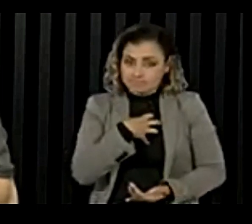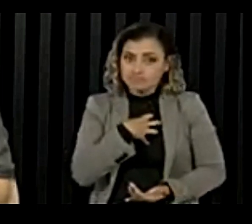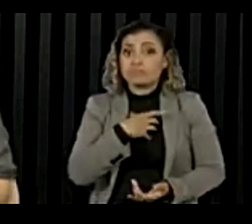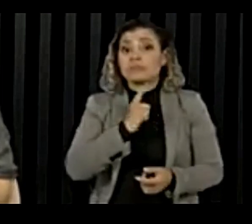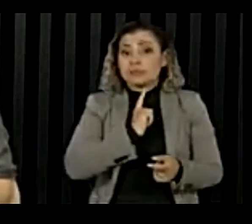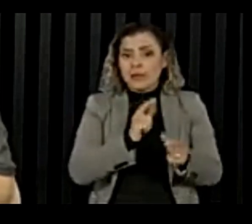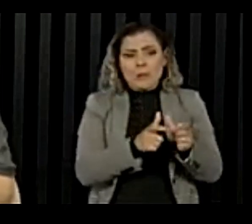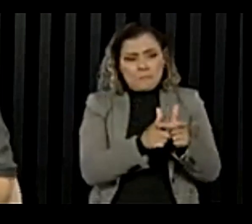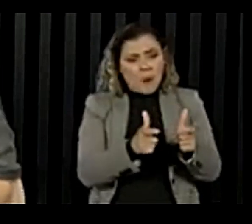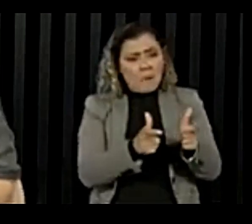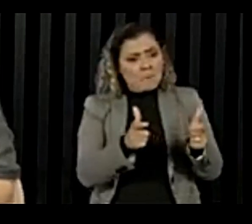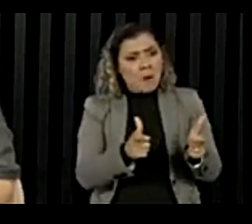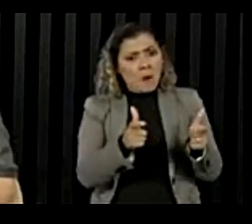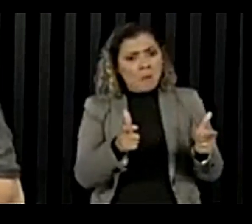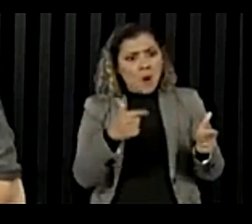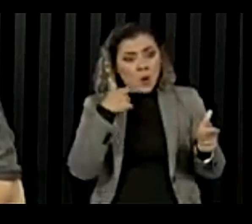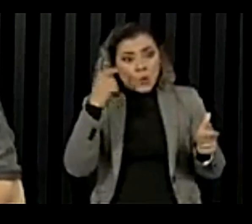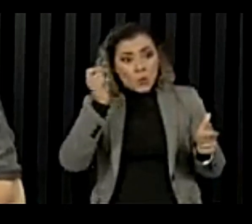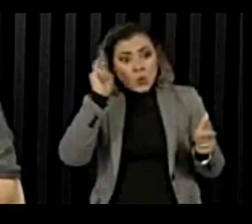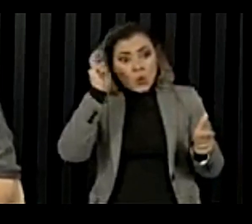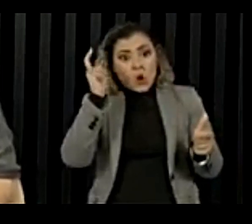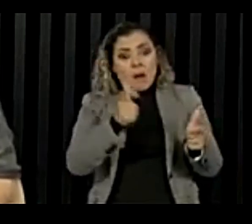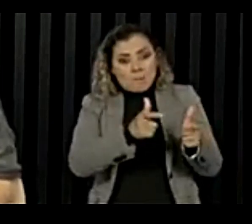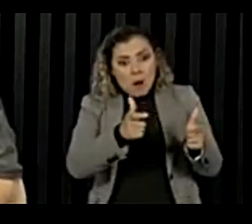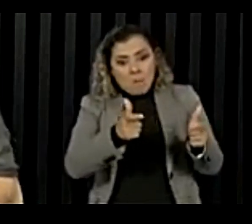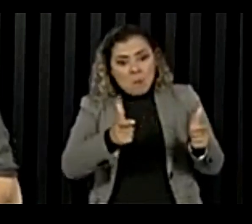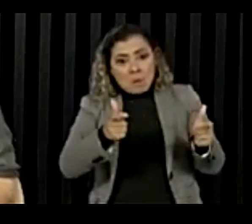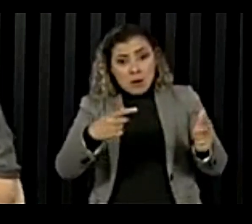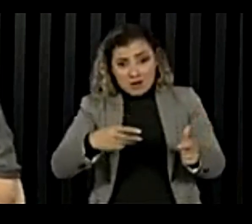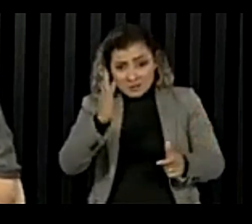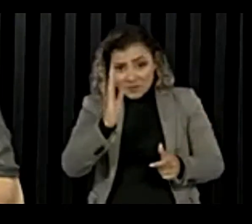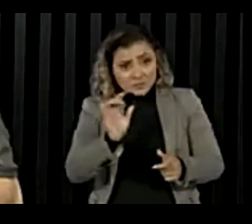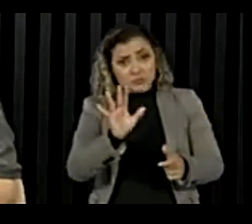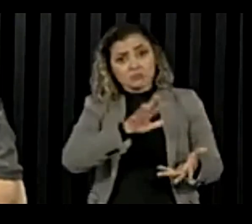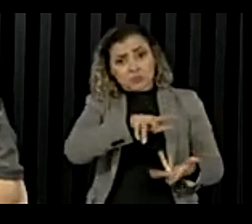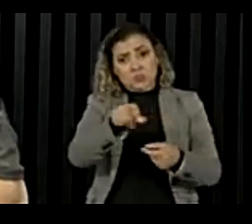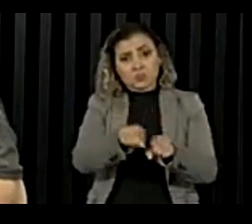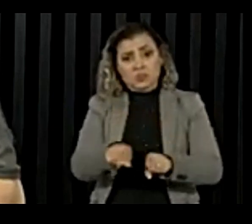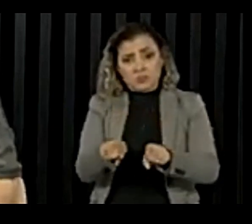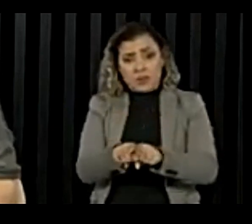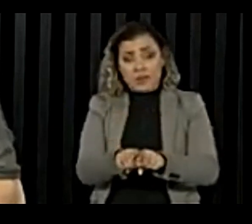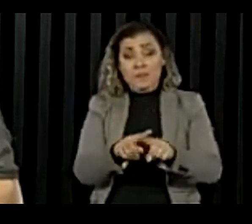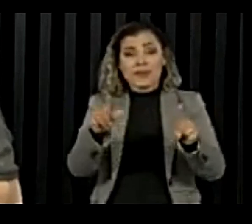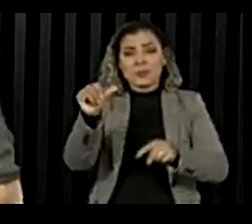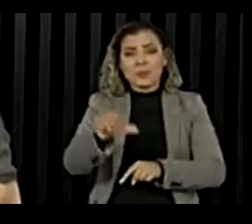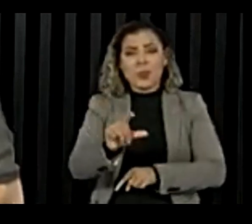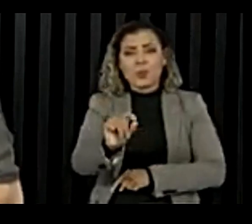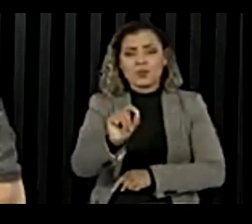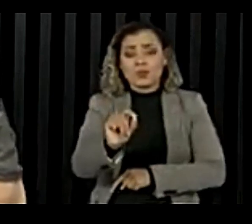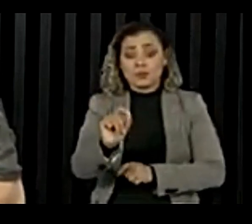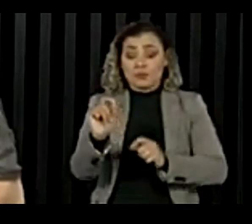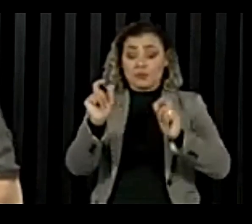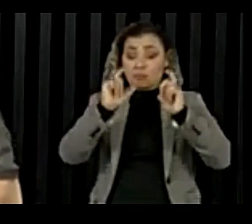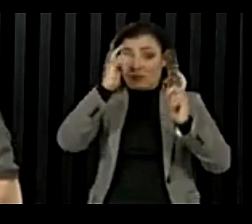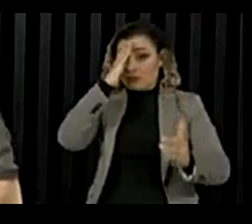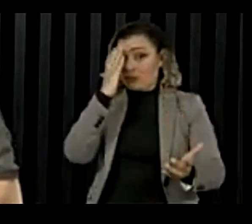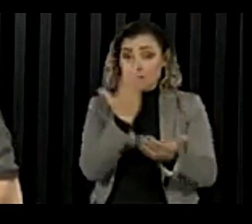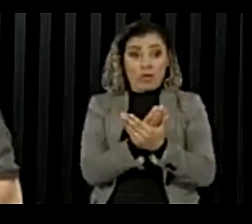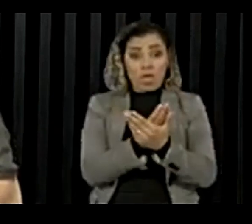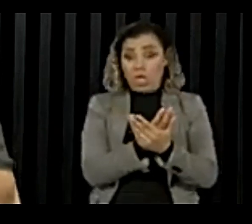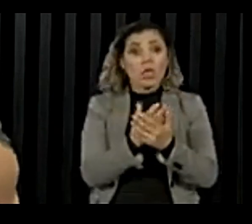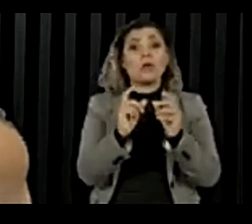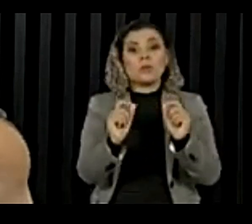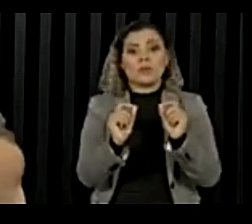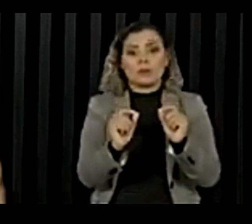números crescentes, alarmantes de suicídio, não só no Brasil, mas no mundo inteiro. E pior, o número mais alarmante de todos é